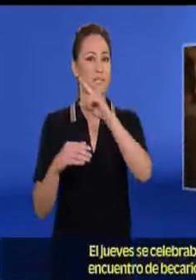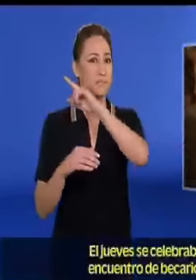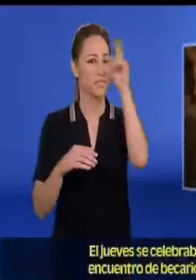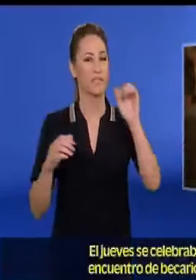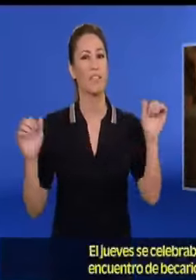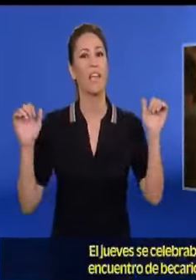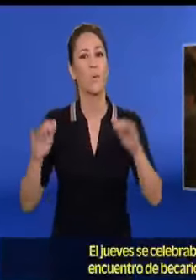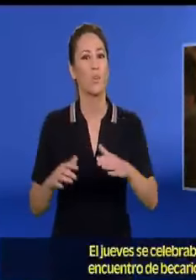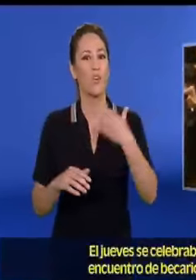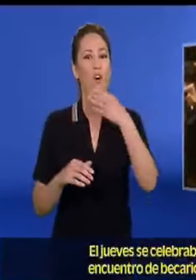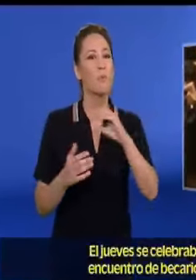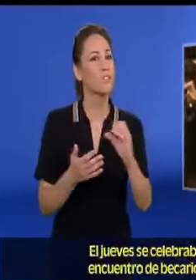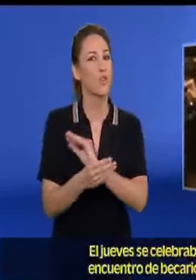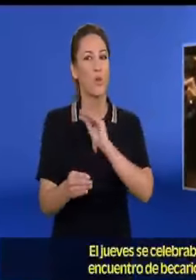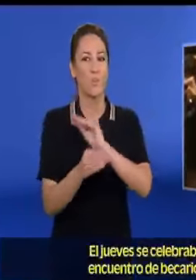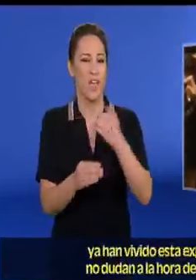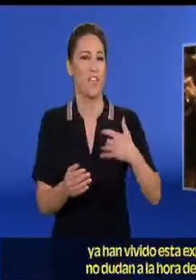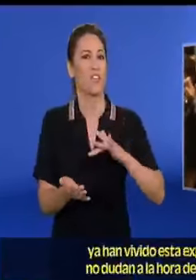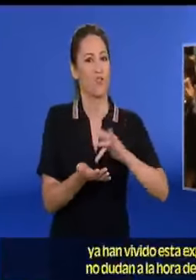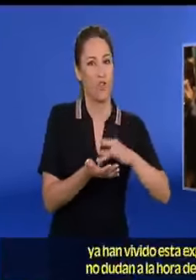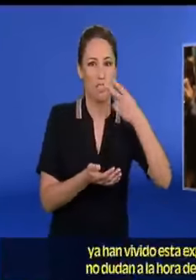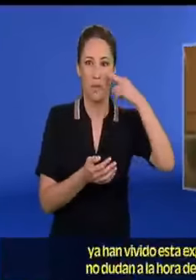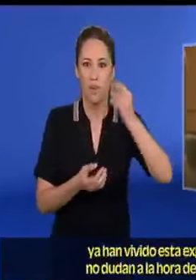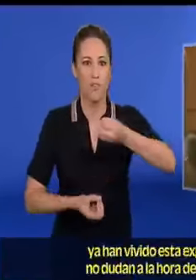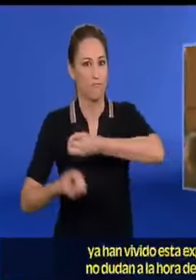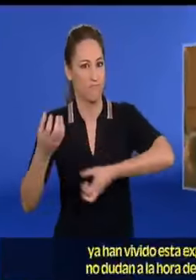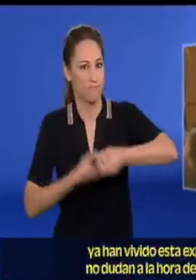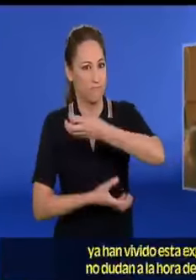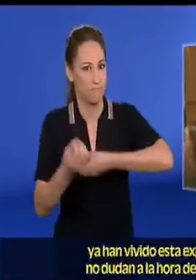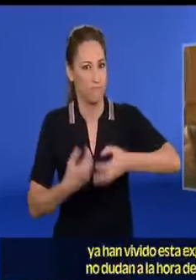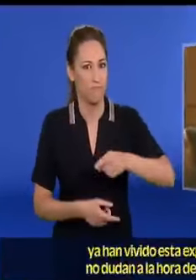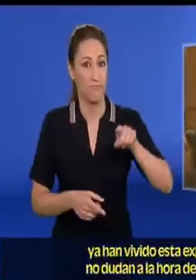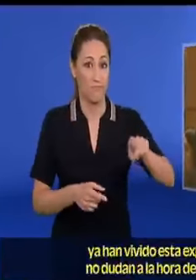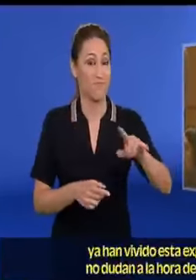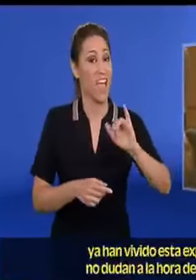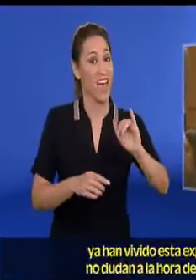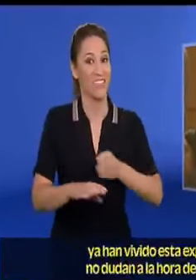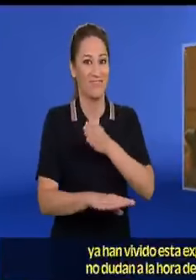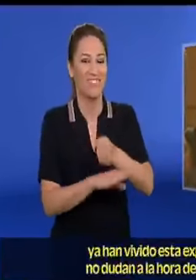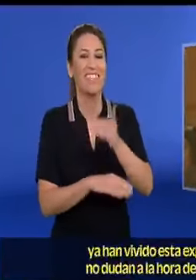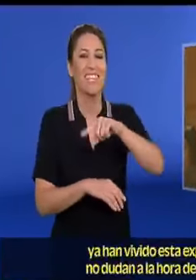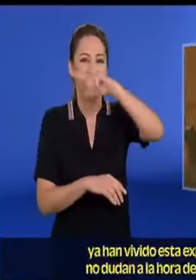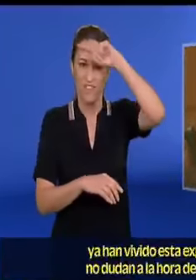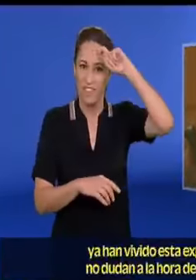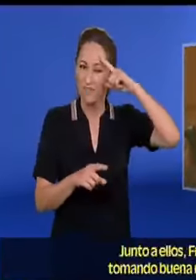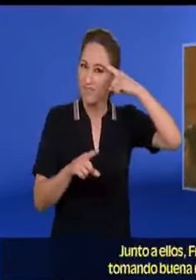celebraba en Madrid un encuentro de becarios, jóvenes que ya han vivido esta experiencia y que no dudan a la hora de recomendarla. Junto a ellos,